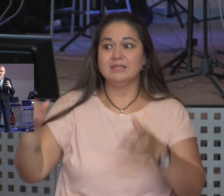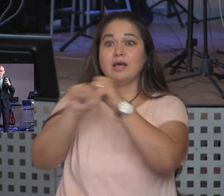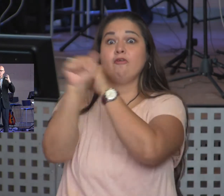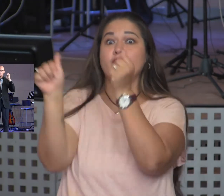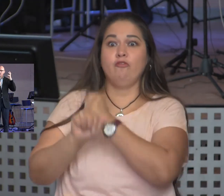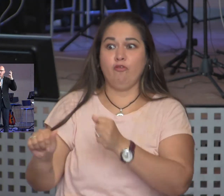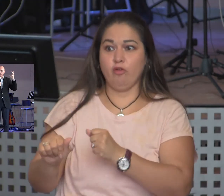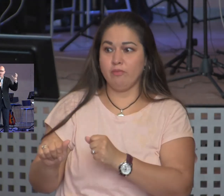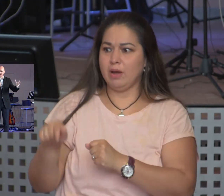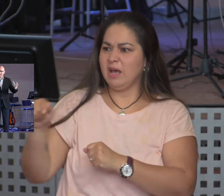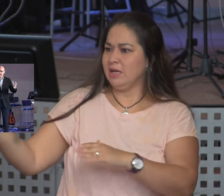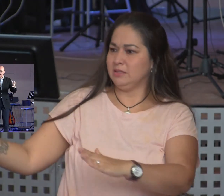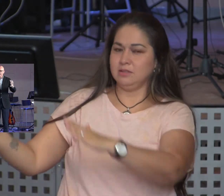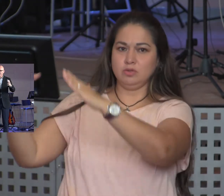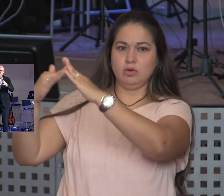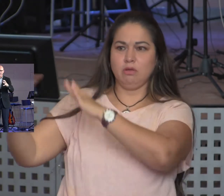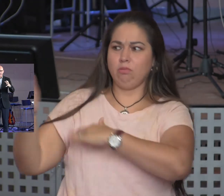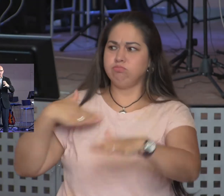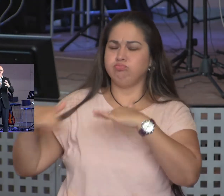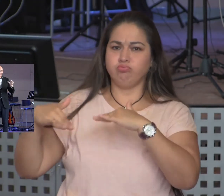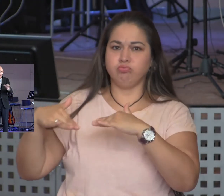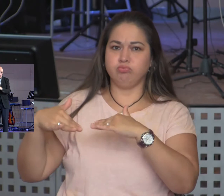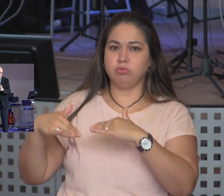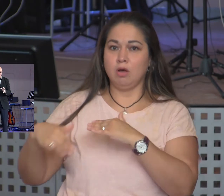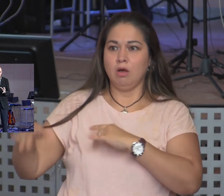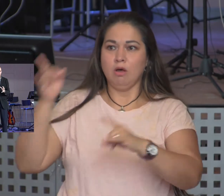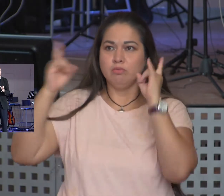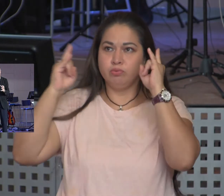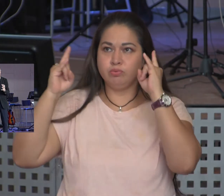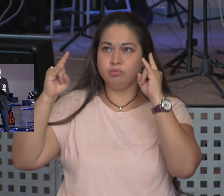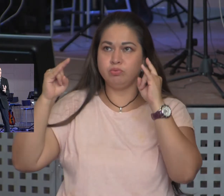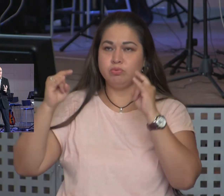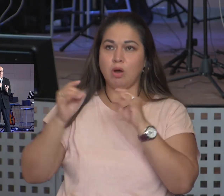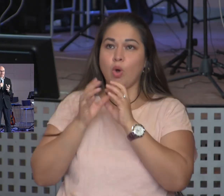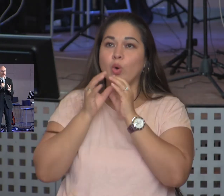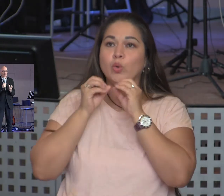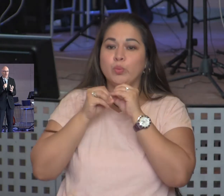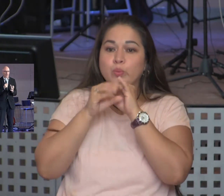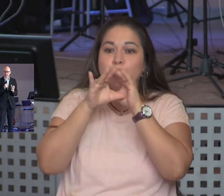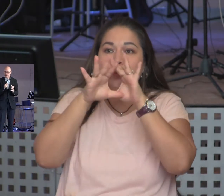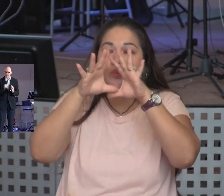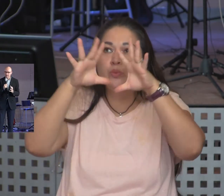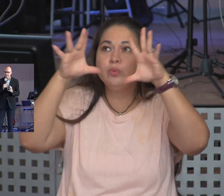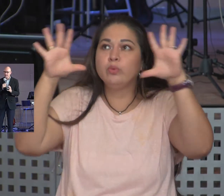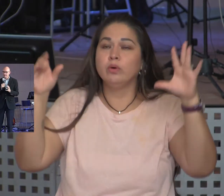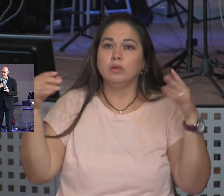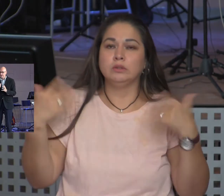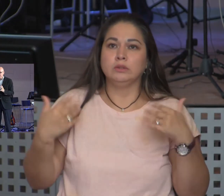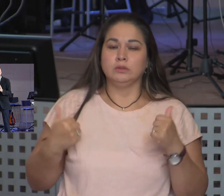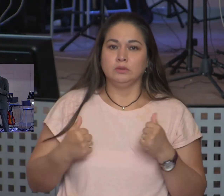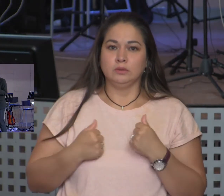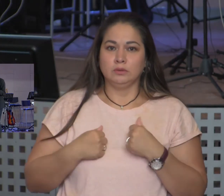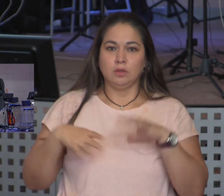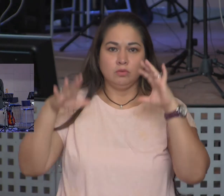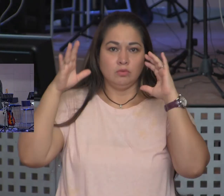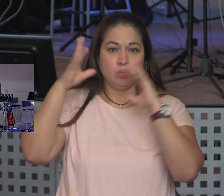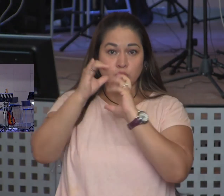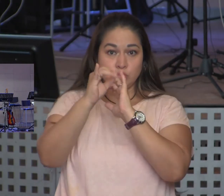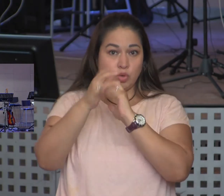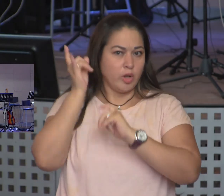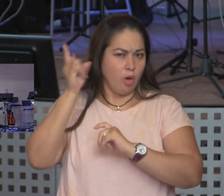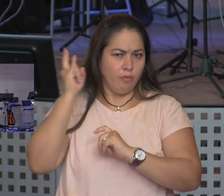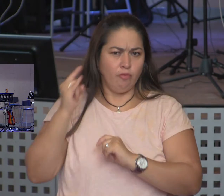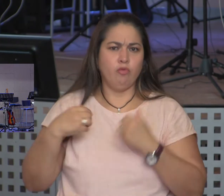humeando, ese sonido de bocina, ese espectáculo, como digo, no le iba bien al pueblo. Pensaban que iba a morir,